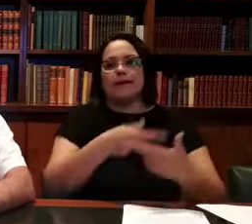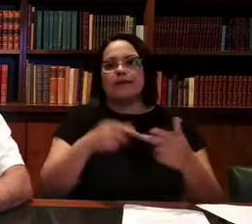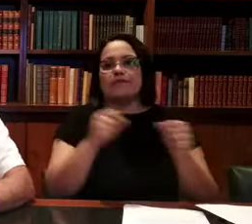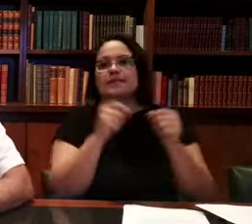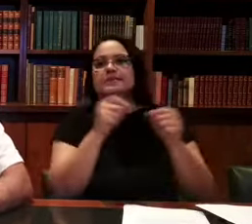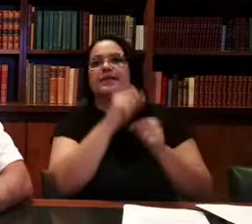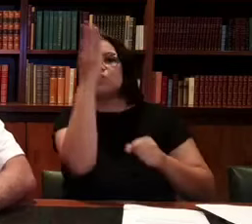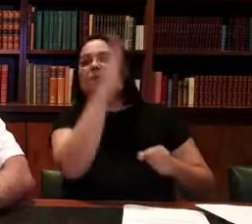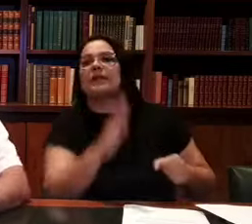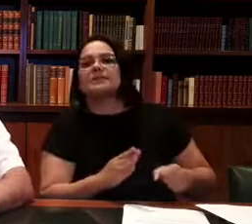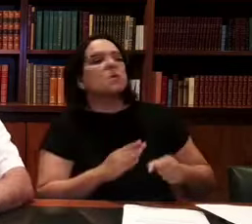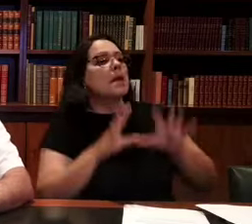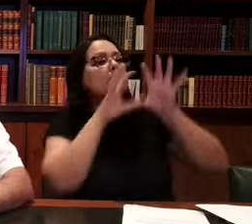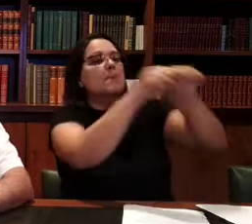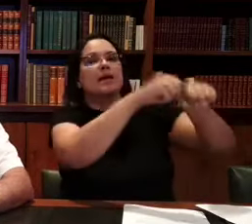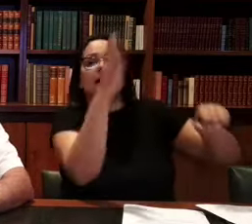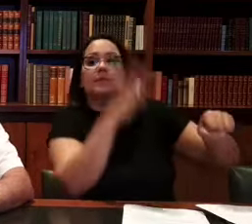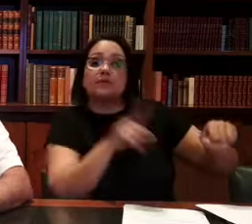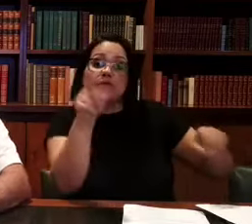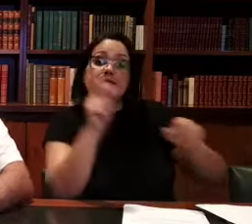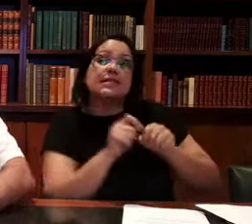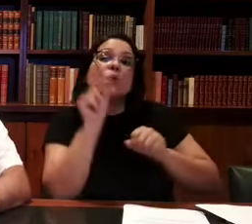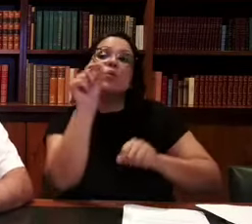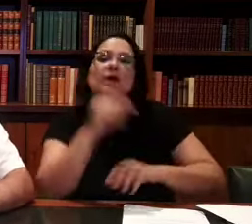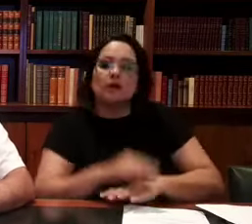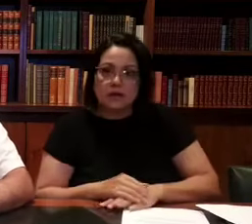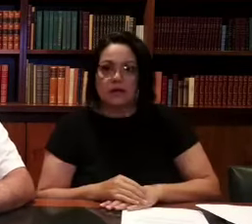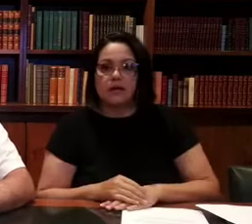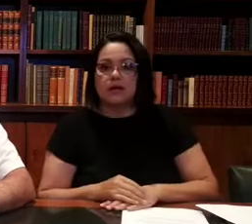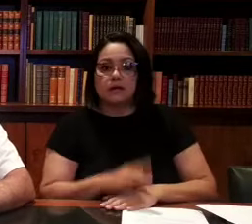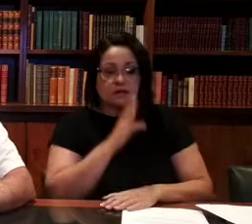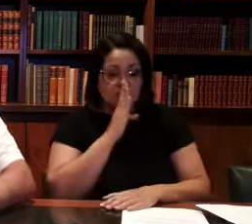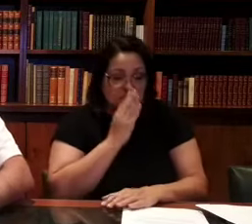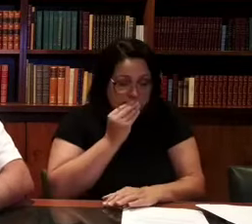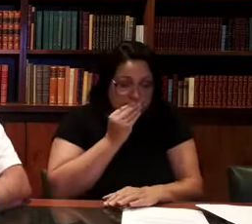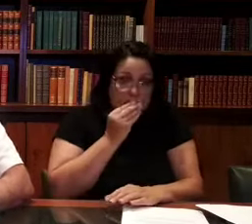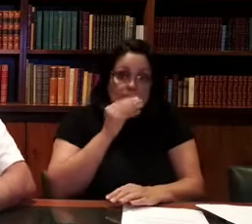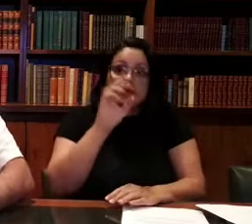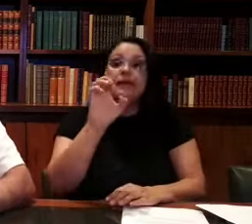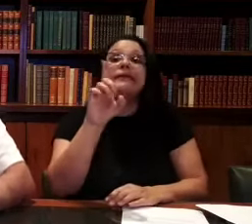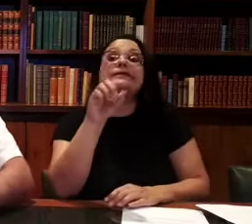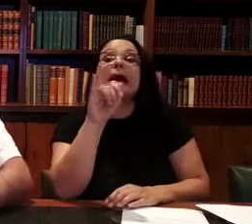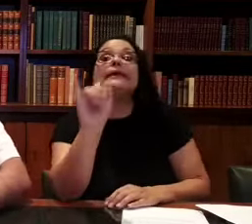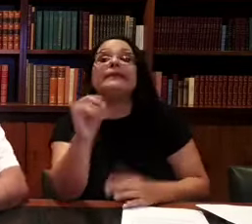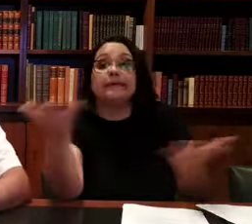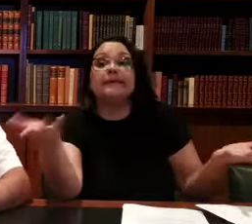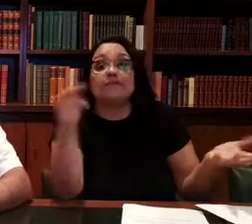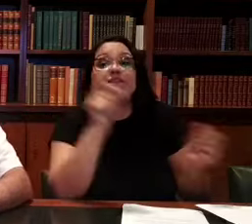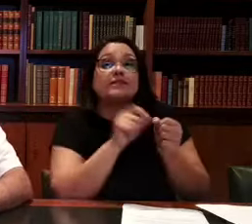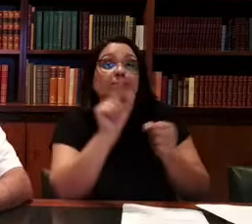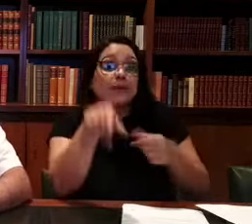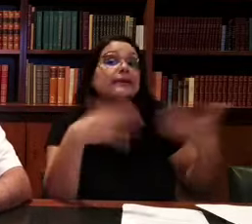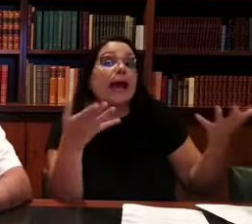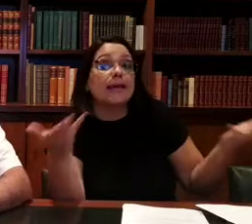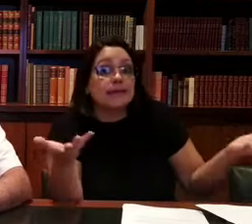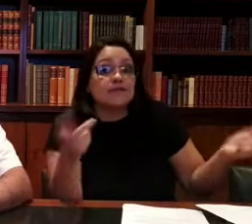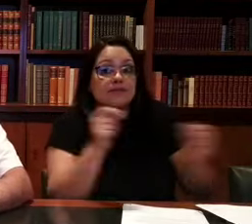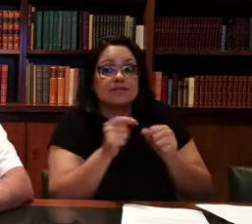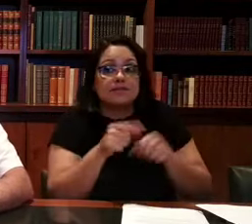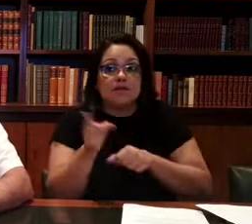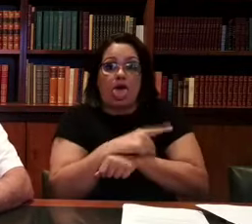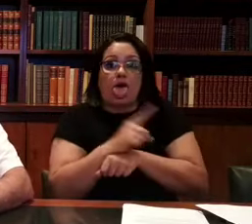aqui no Brasil que vai fazer o que vai fazer o que ele fica quieto E daí e daí você vai fazer o quê vai